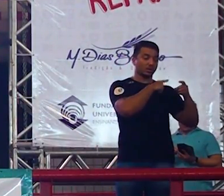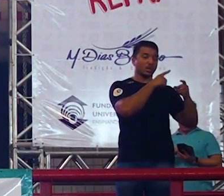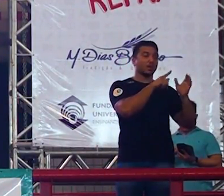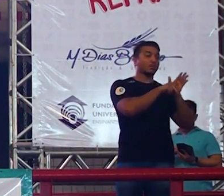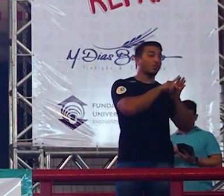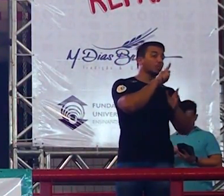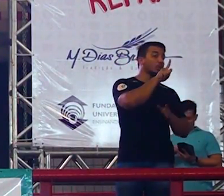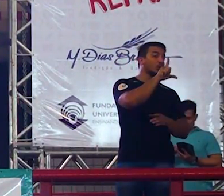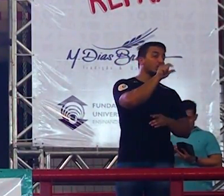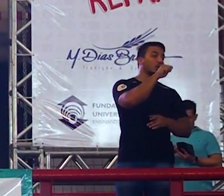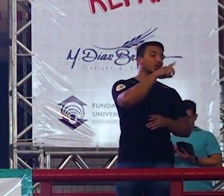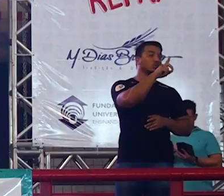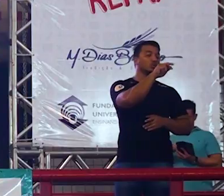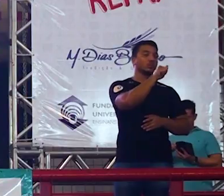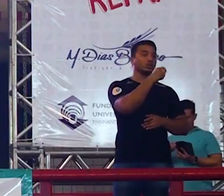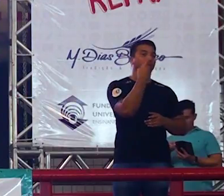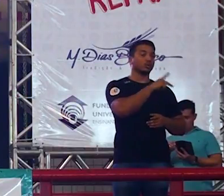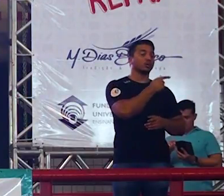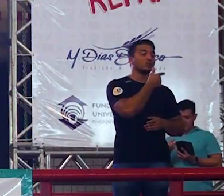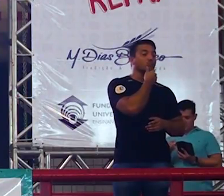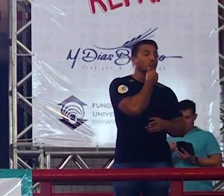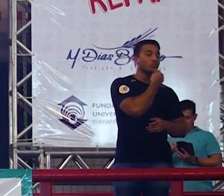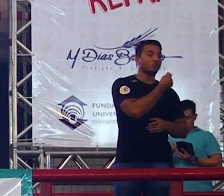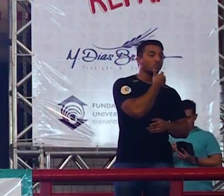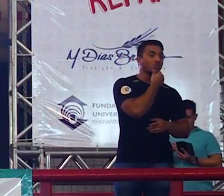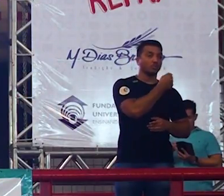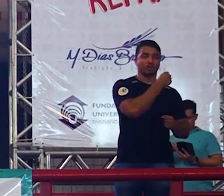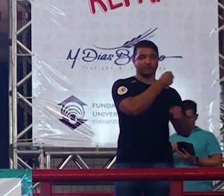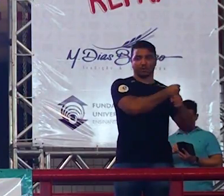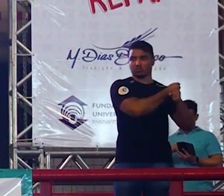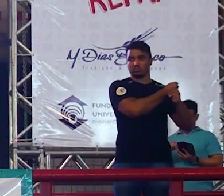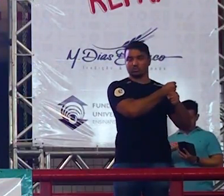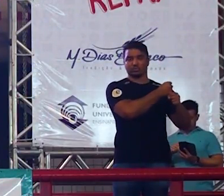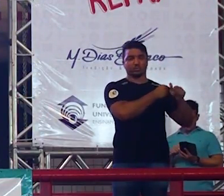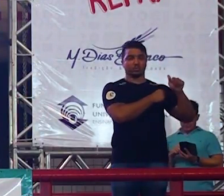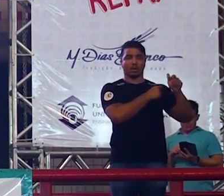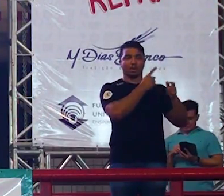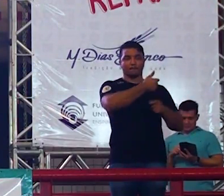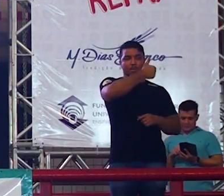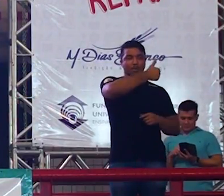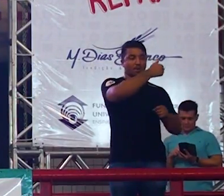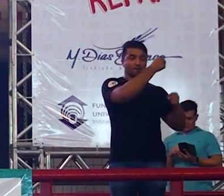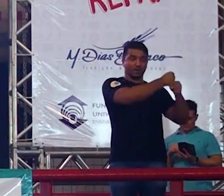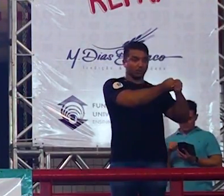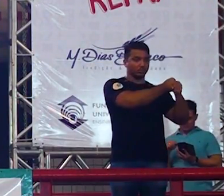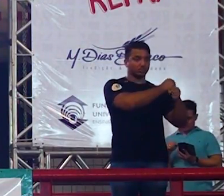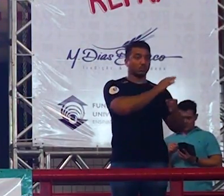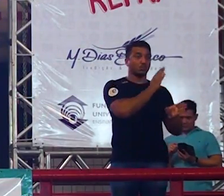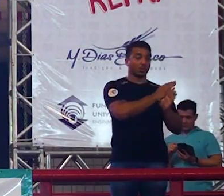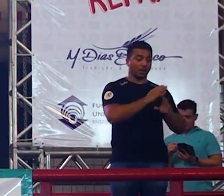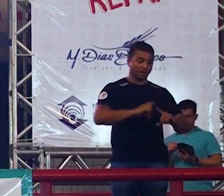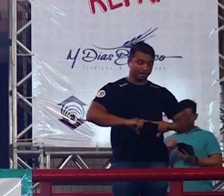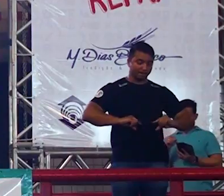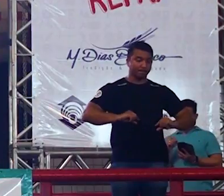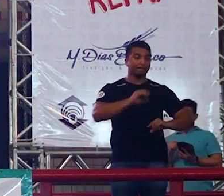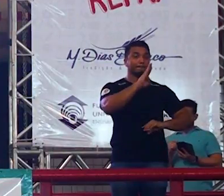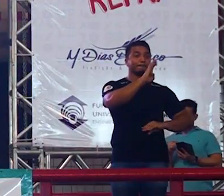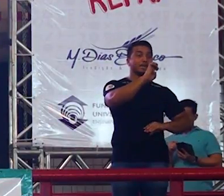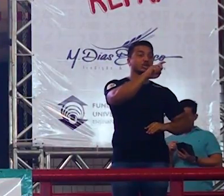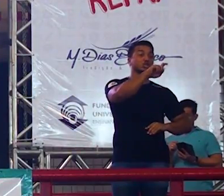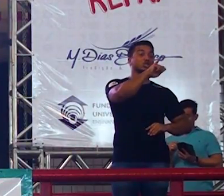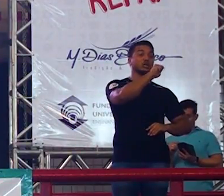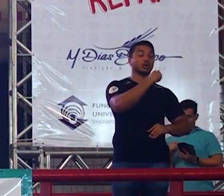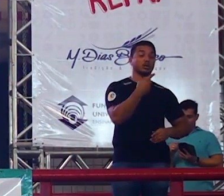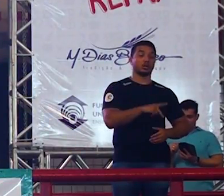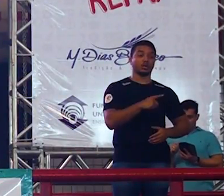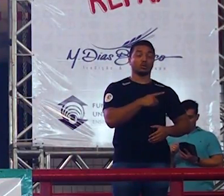glândulas acessórias do sistema reprodutor masculino. Claro que está falso, né, gente? Por quê? Porque a bexiga é exatamente que é um